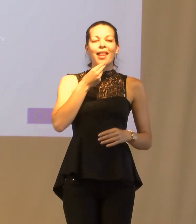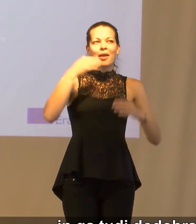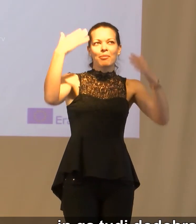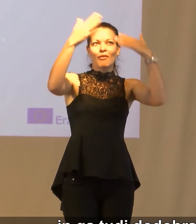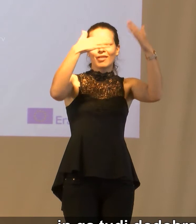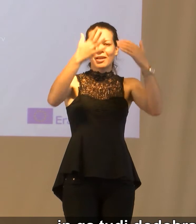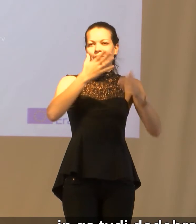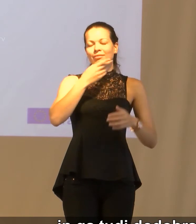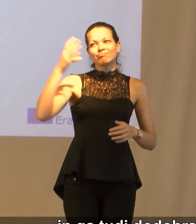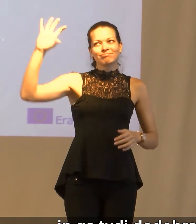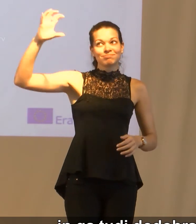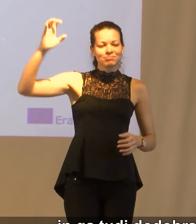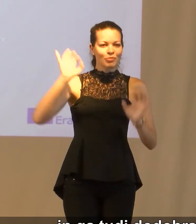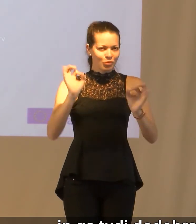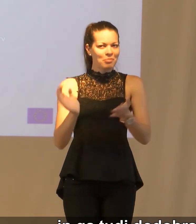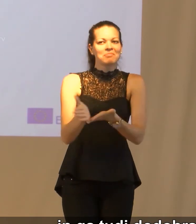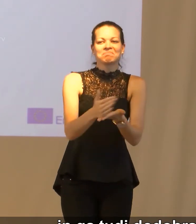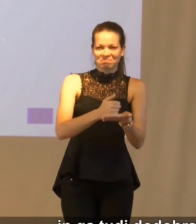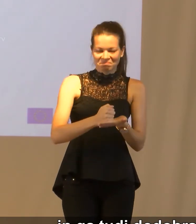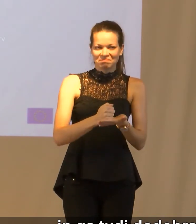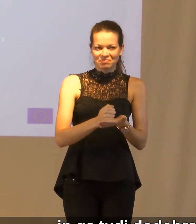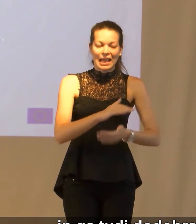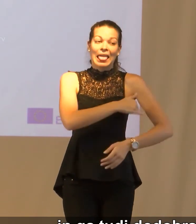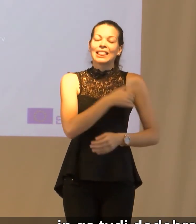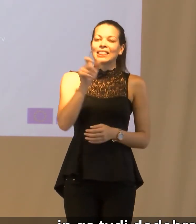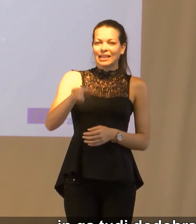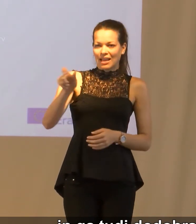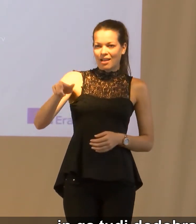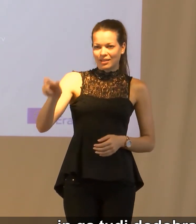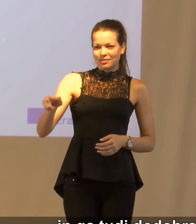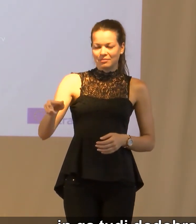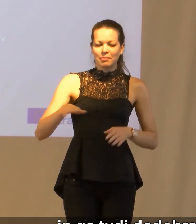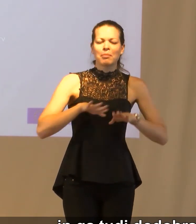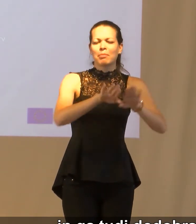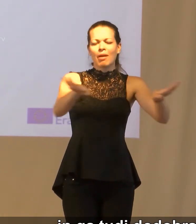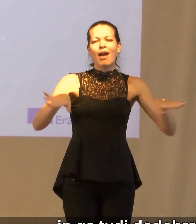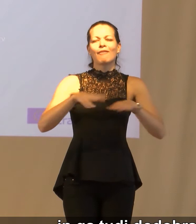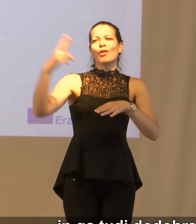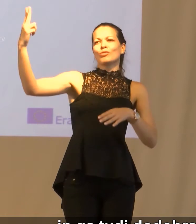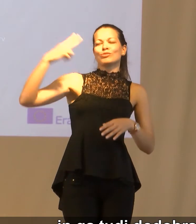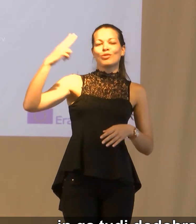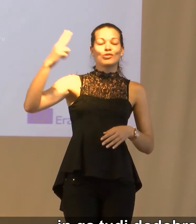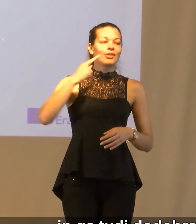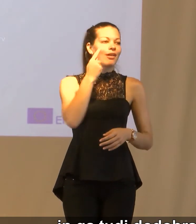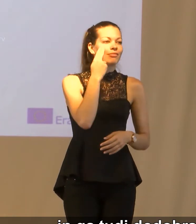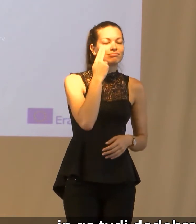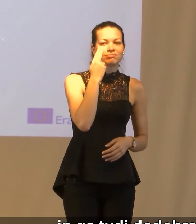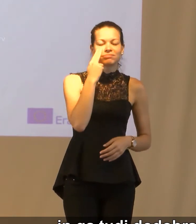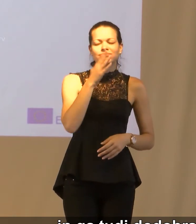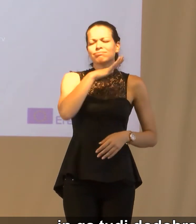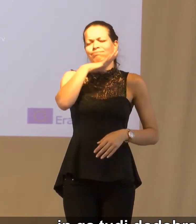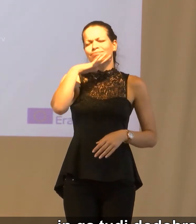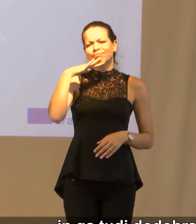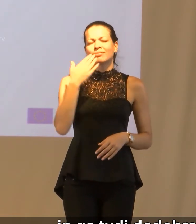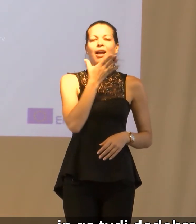vreme in ga tudi dodobre izkoristili. Dijaki so se naplavali, nasončili, videli kup